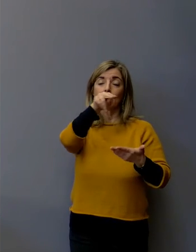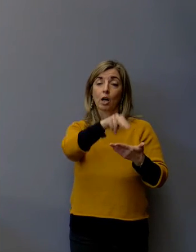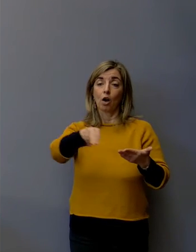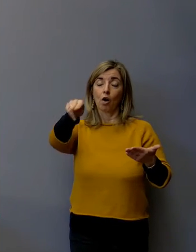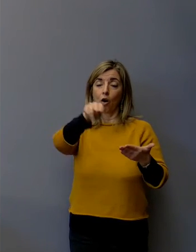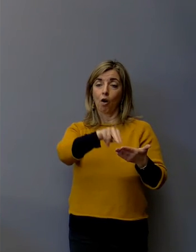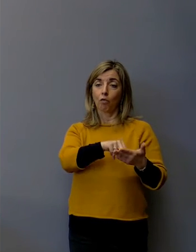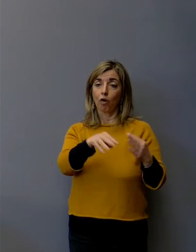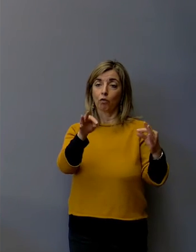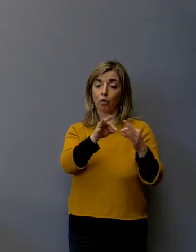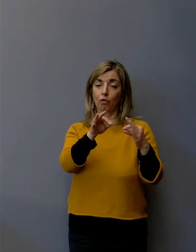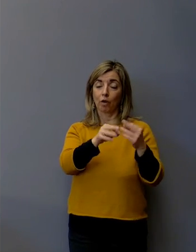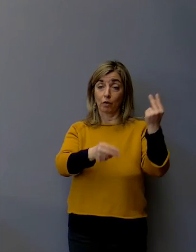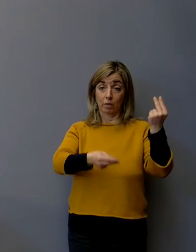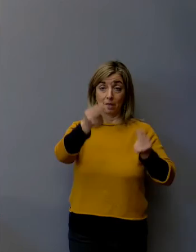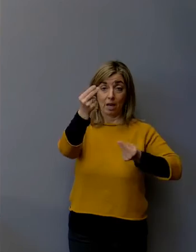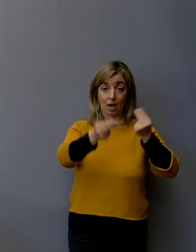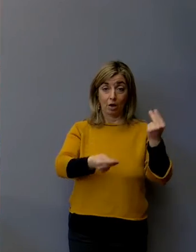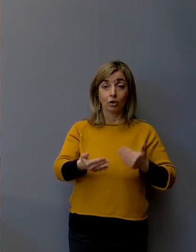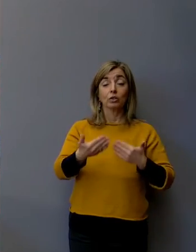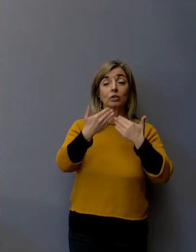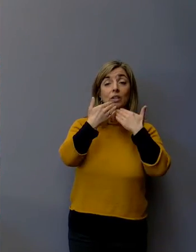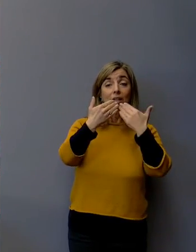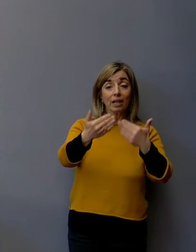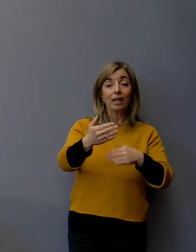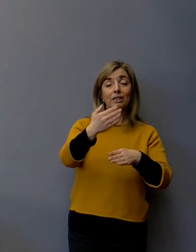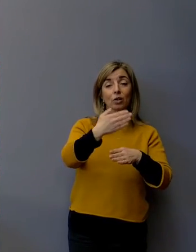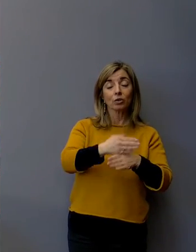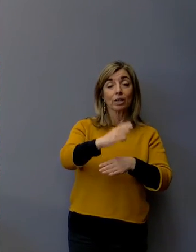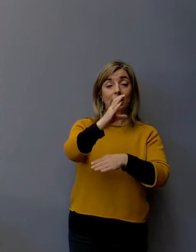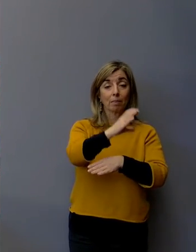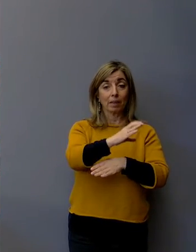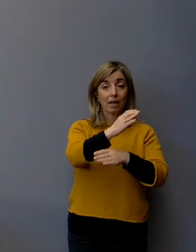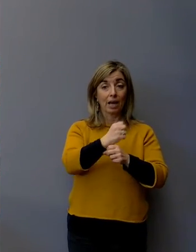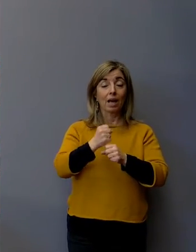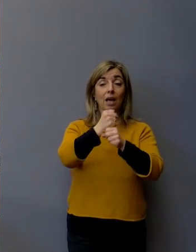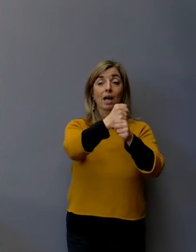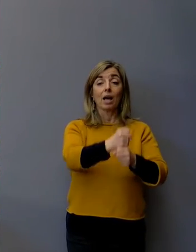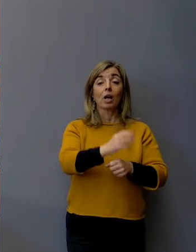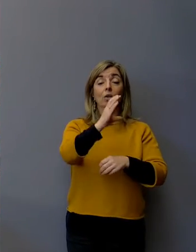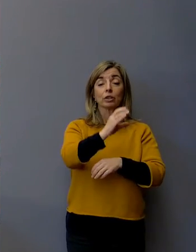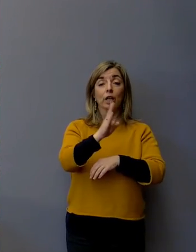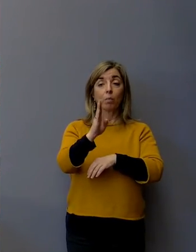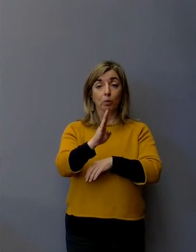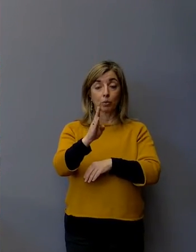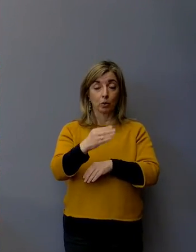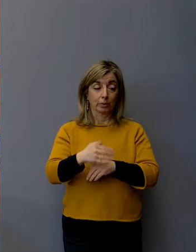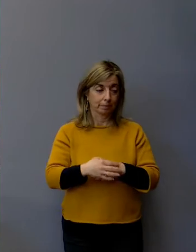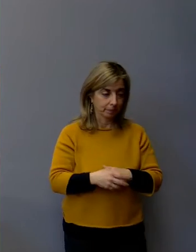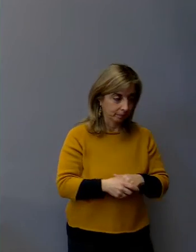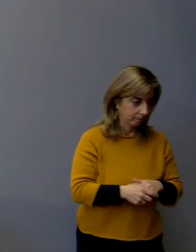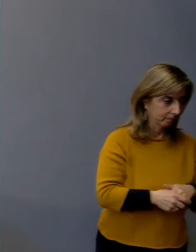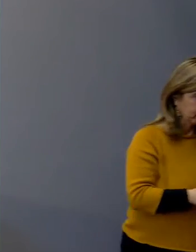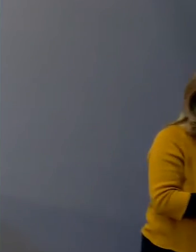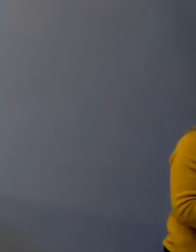grazie consigliere campanella consigliera brusoni prego grazie presidente dopo